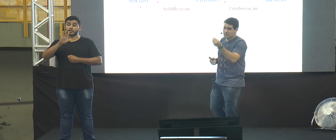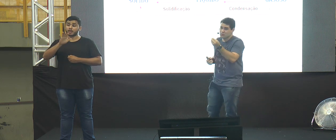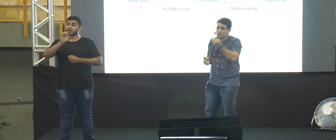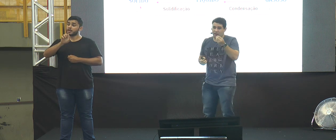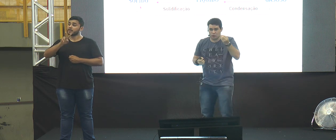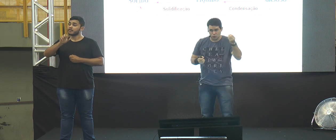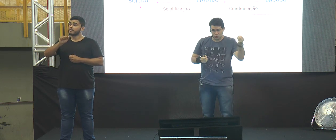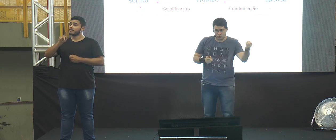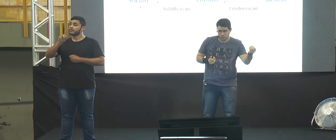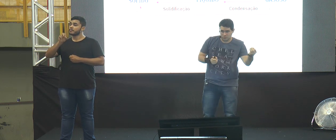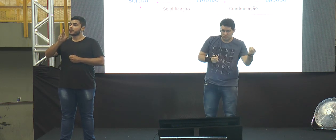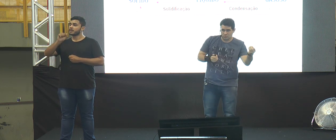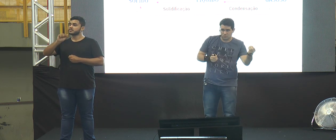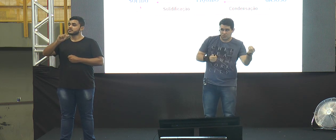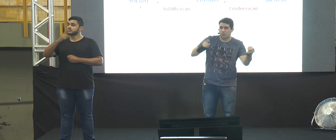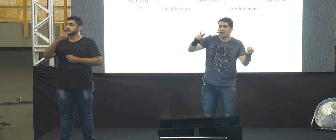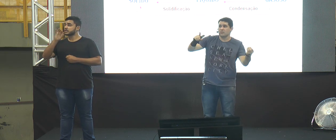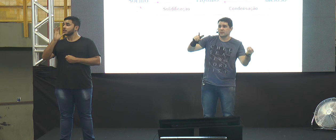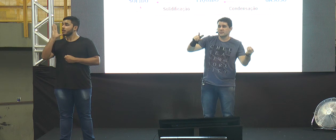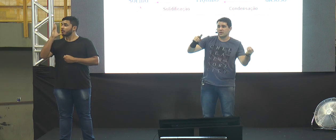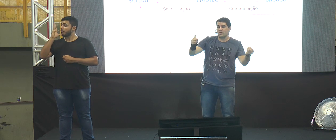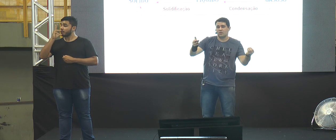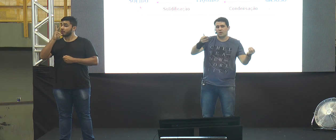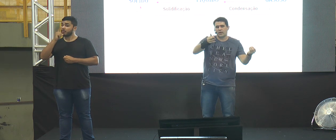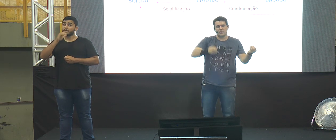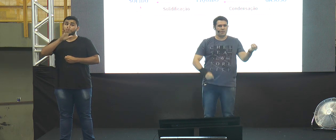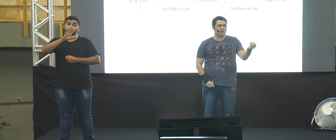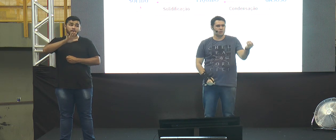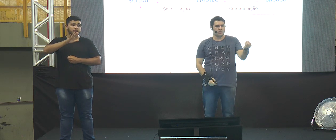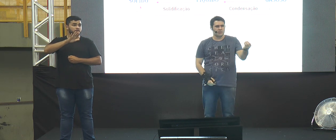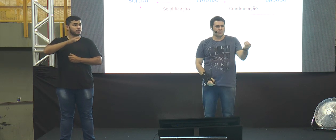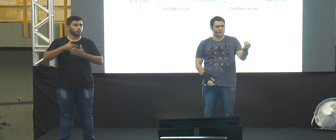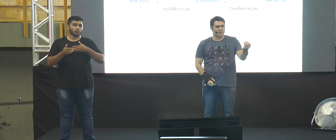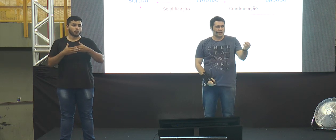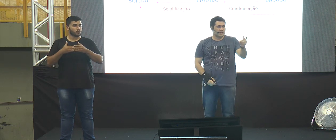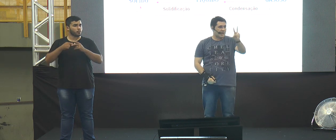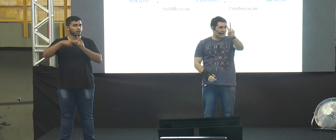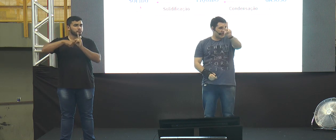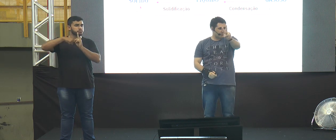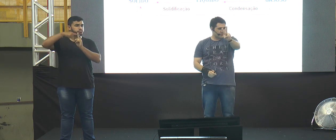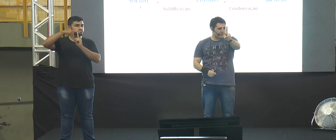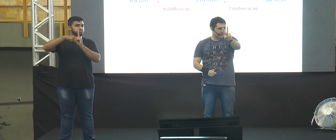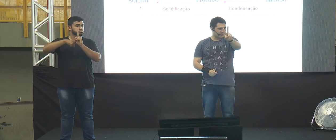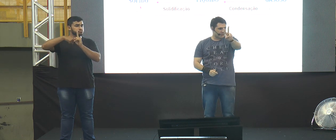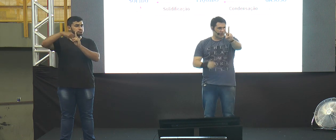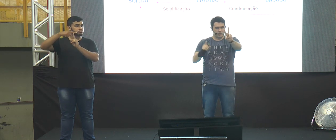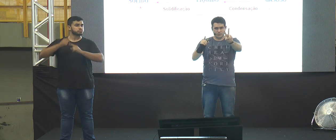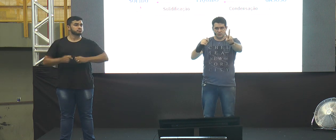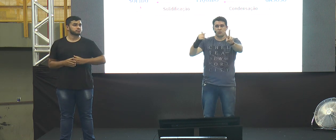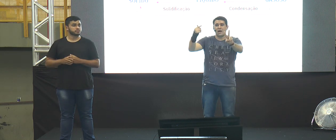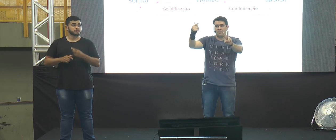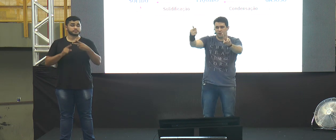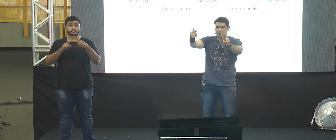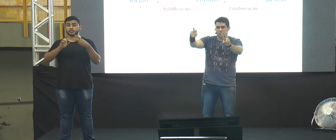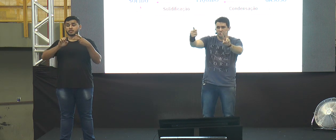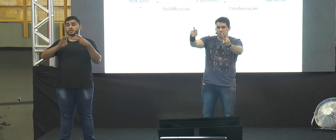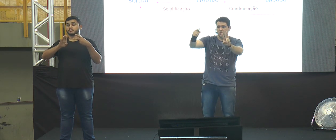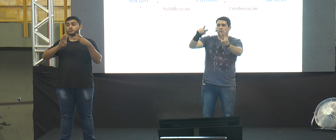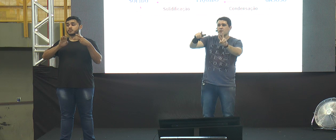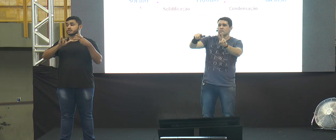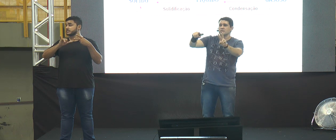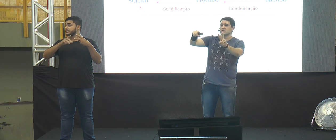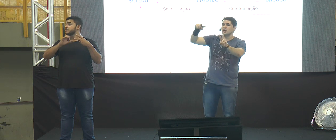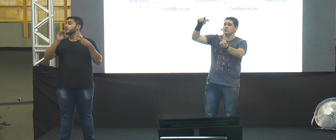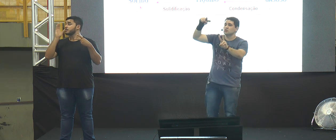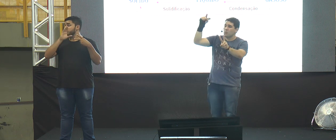é um processo lento. E pode acontecer em qualquer temperatura. Na ebulição, é um processo rápido.